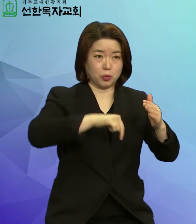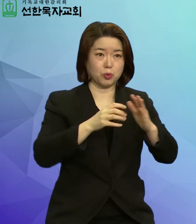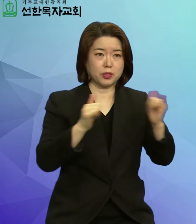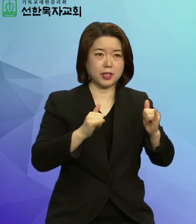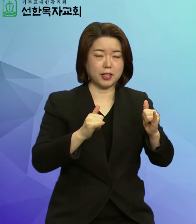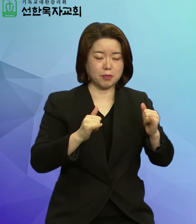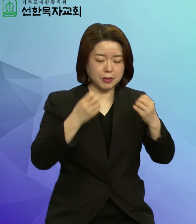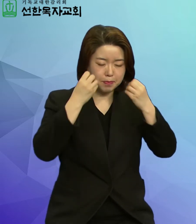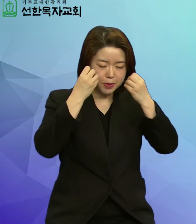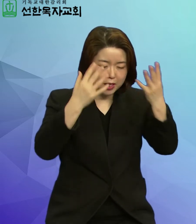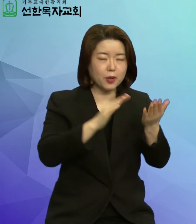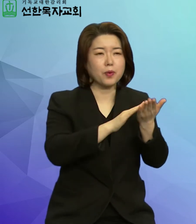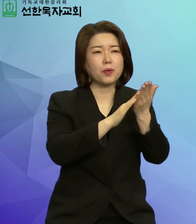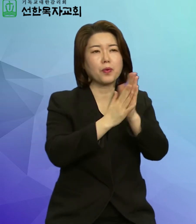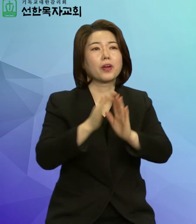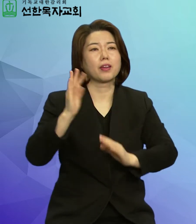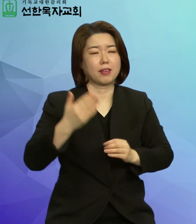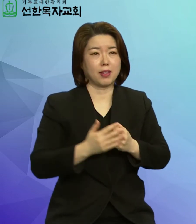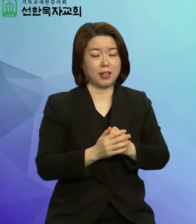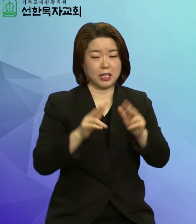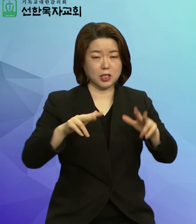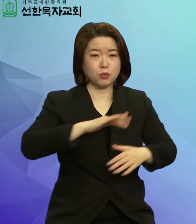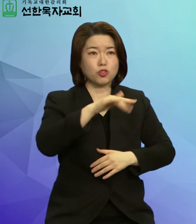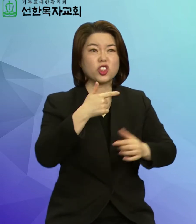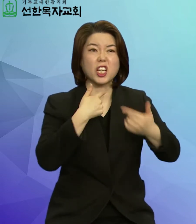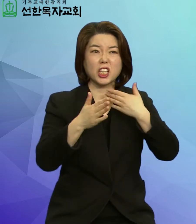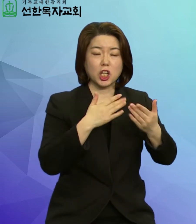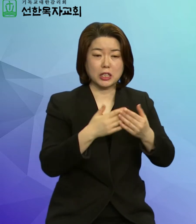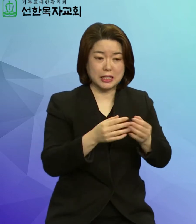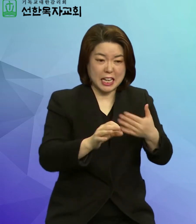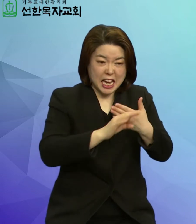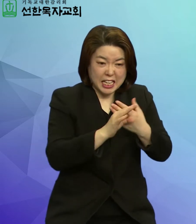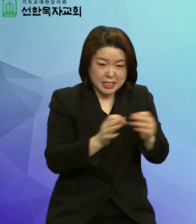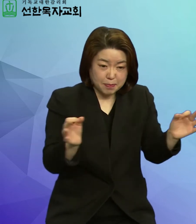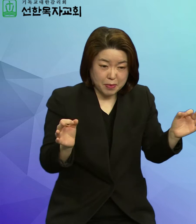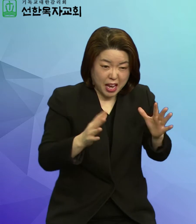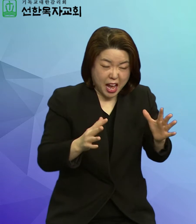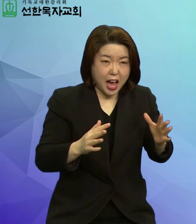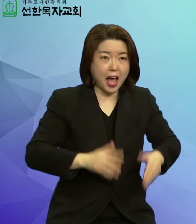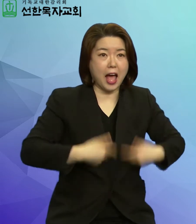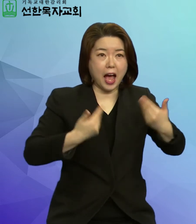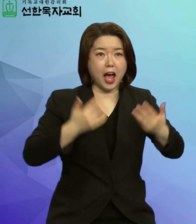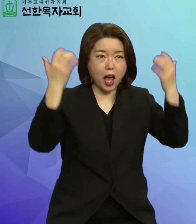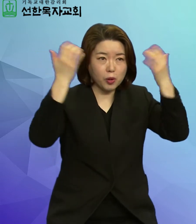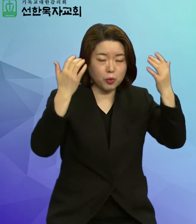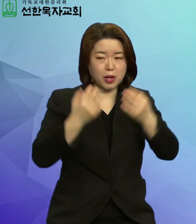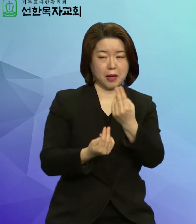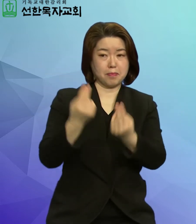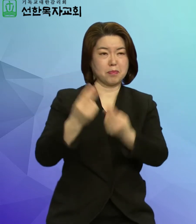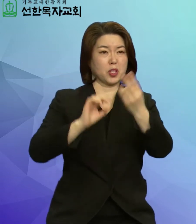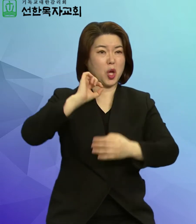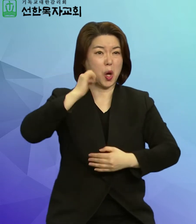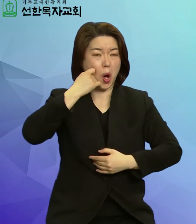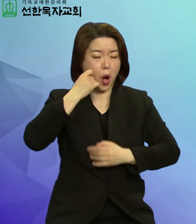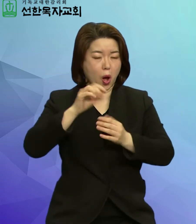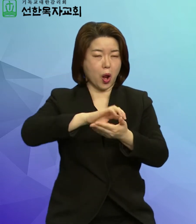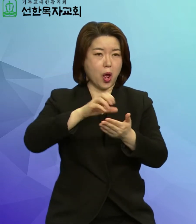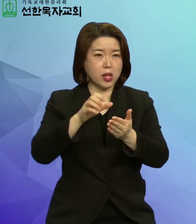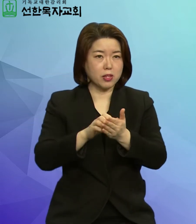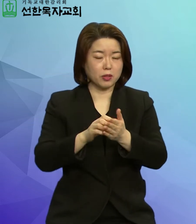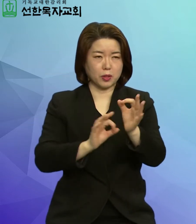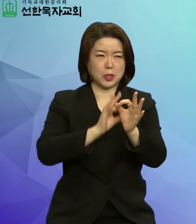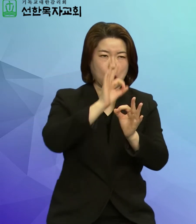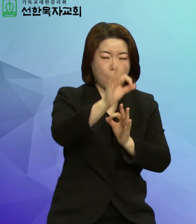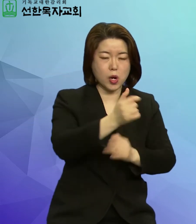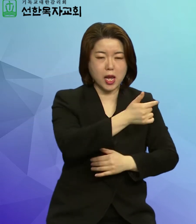날로 새로워집니다. 지금 우리가 겪는 일시적인 가벼운 고난은 비교할 수 없을 정도로